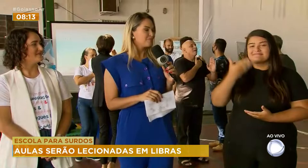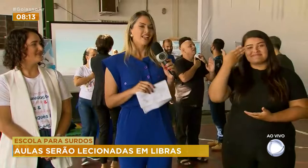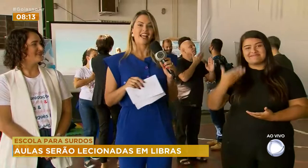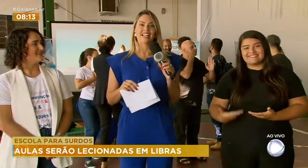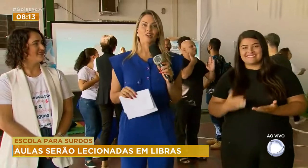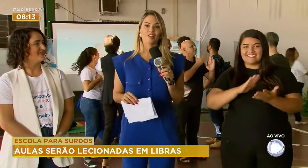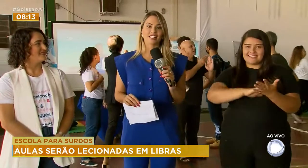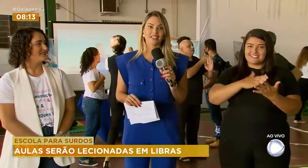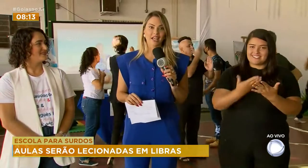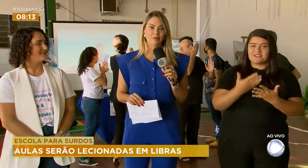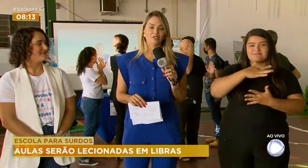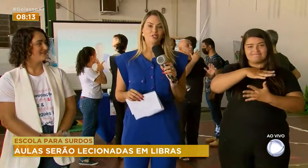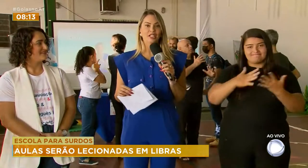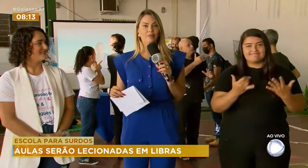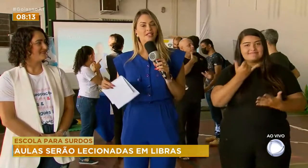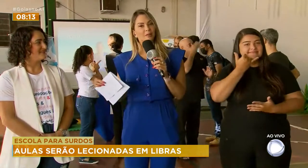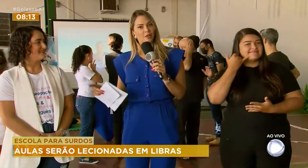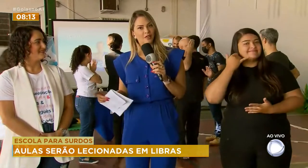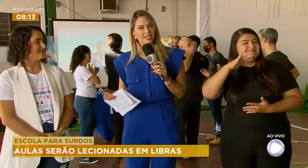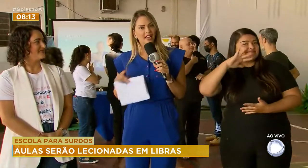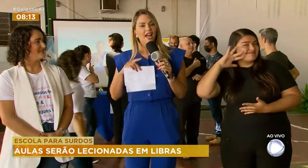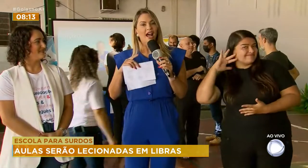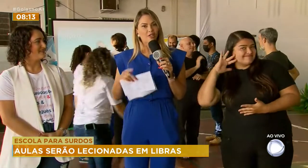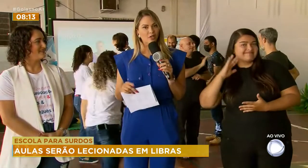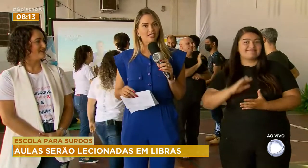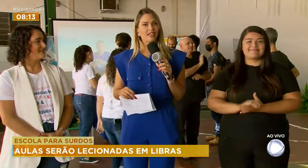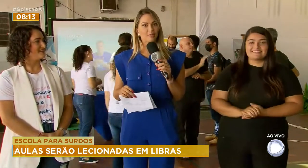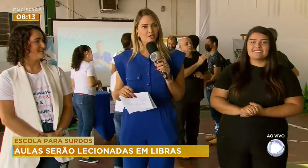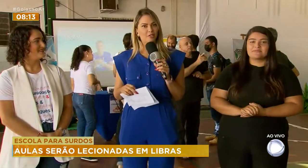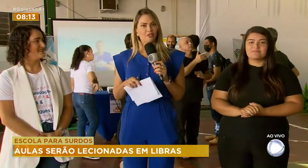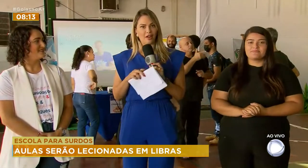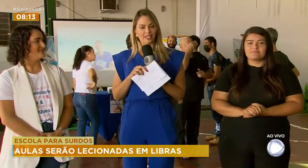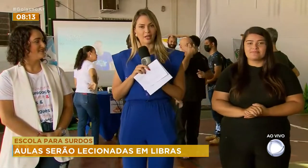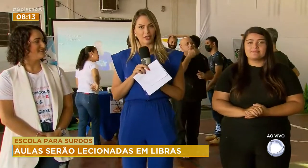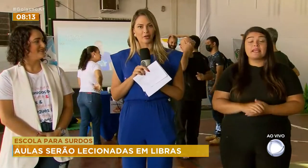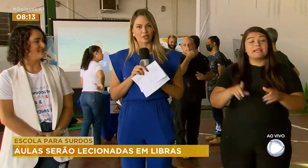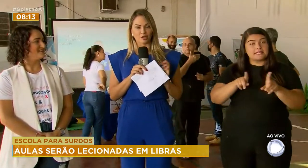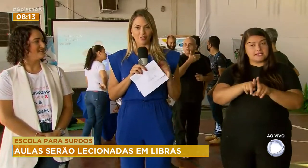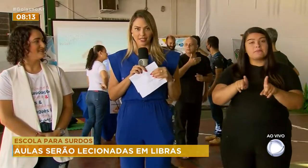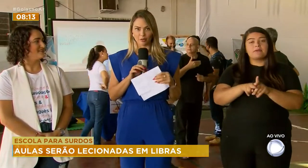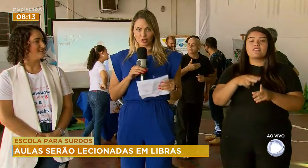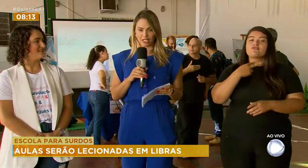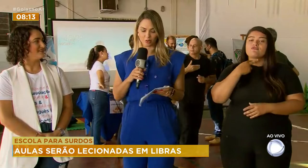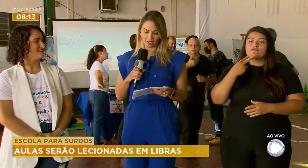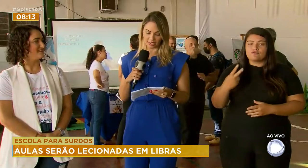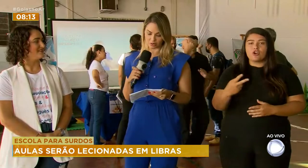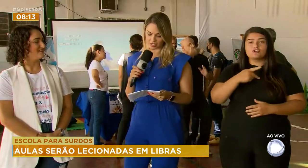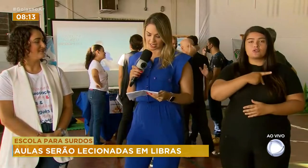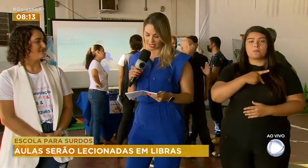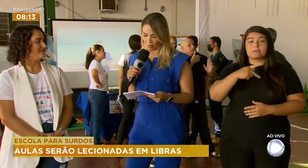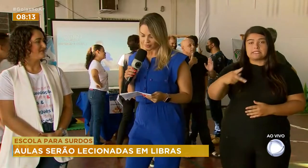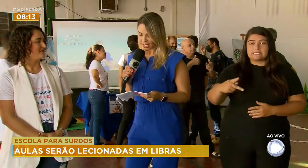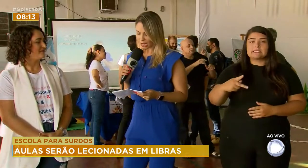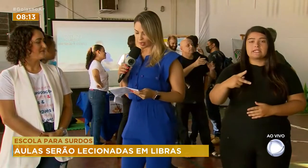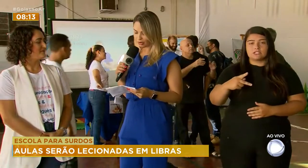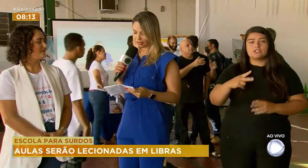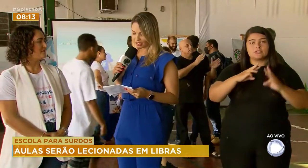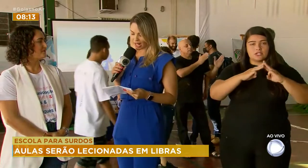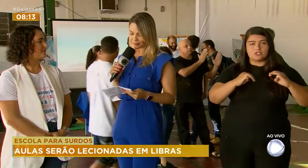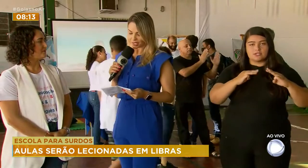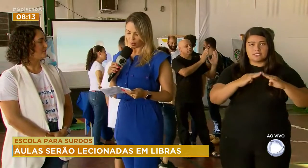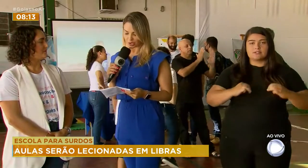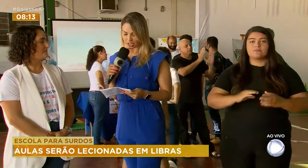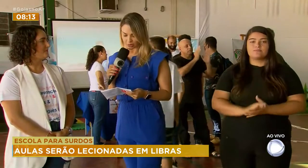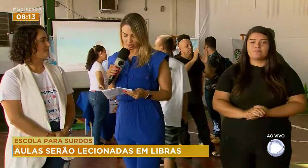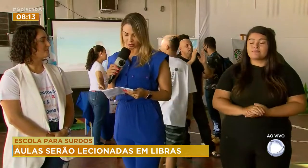Josiane, ela é a nossa intérprete de Libras, depois vai ser a nossa intérprete de fala também, quando a gente conversar com o diretor aqui da associação. Agora eu vou